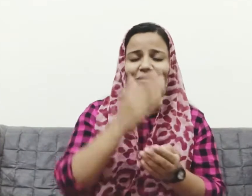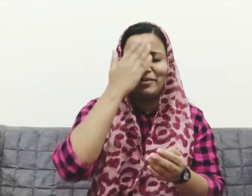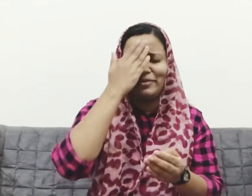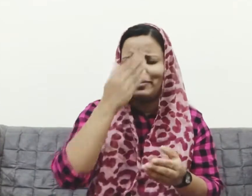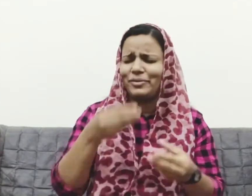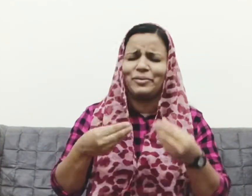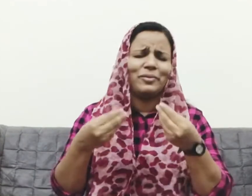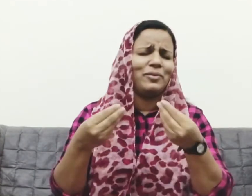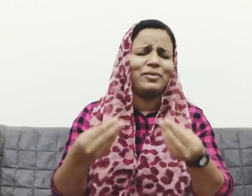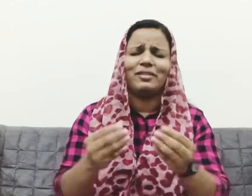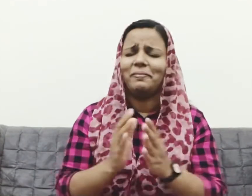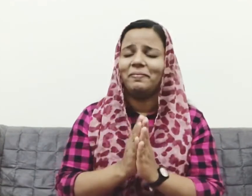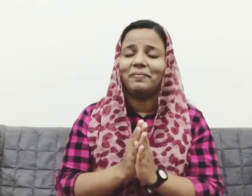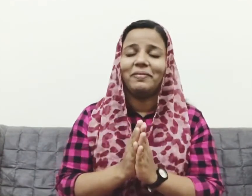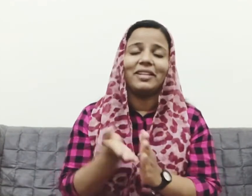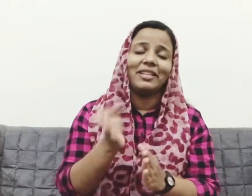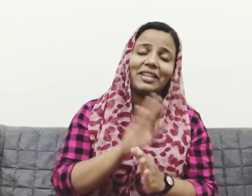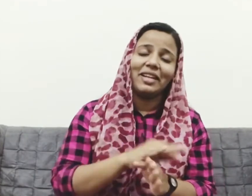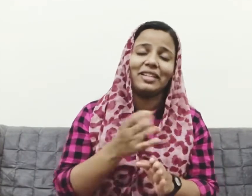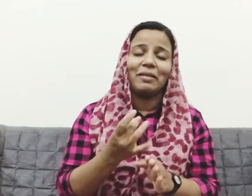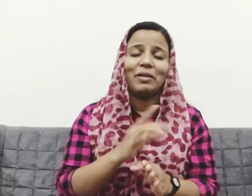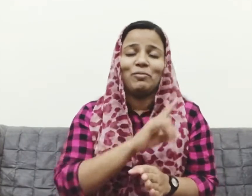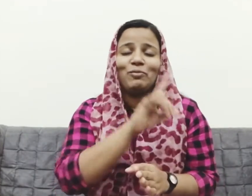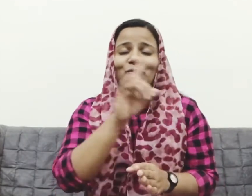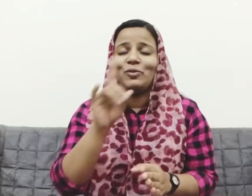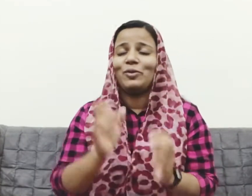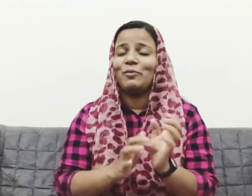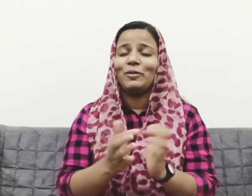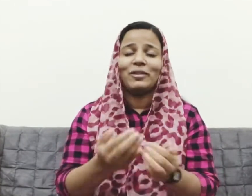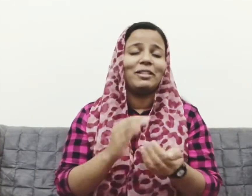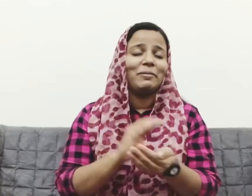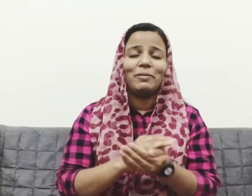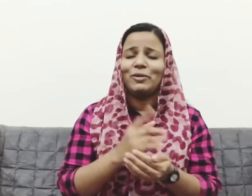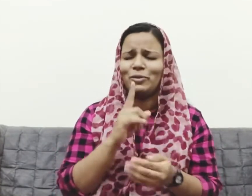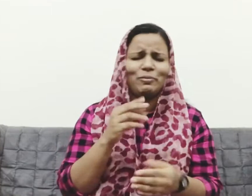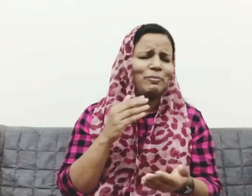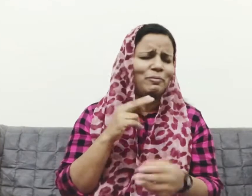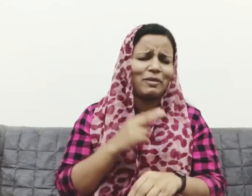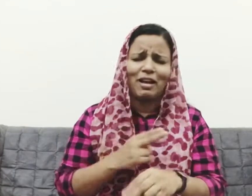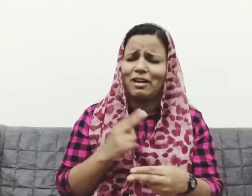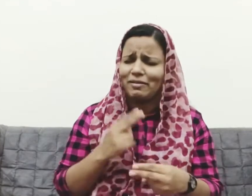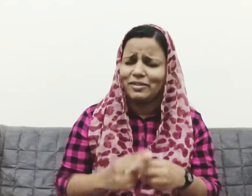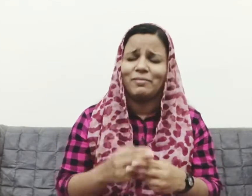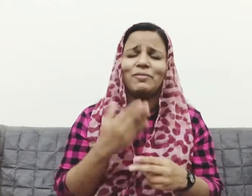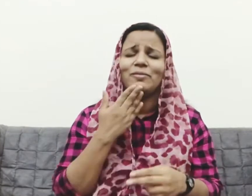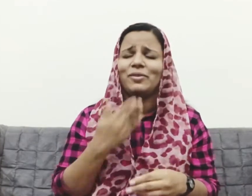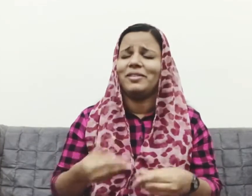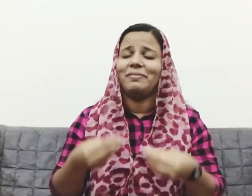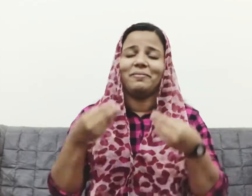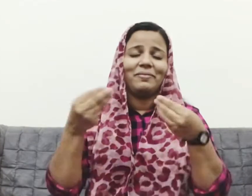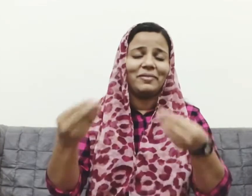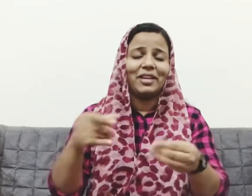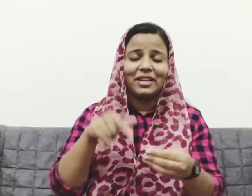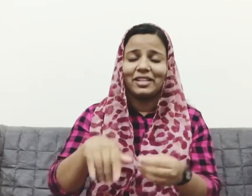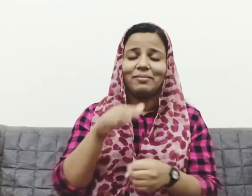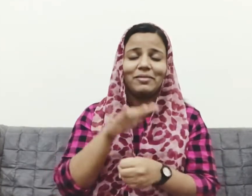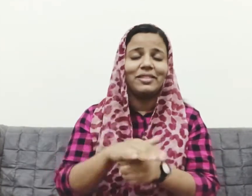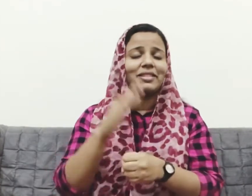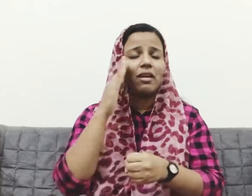സ്നേഹത്തെയോർത്ത് സ്തോത്രം ചെയ്യുന്ന കർത്താവ്. കഴിഞ്ഞ പകൽക്കാലം കർത്താവ് ഞങ്ങളെ കാത്തുപരിപാലിച്ച ഒരിക്കലൂടെ നന്ദി പറയുക കർത്താവ്. അപ്പോൾ ഈ പ്രഭാതത്തിൽ ഈ ശബ്ദം കേൾക്കുന്ന എല്ലാ